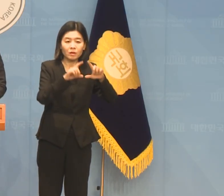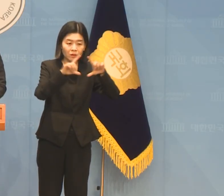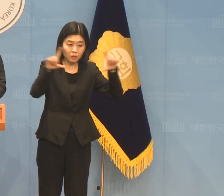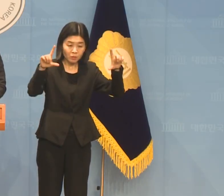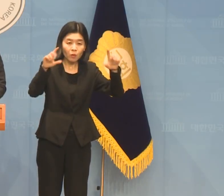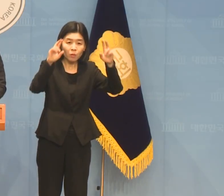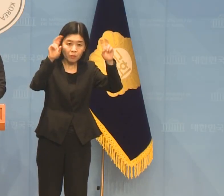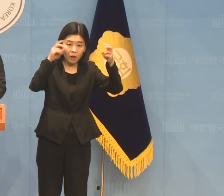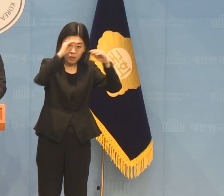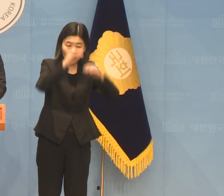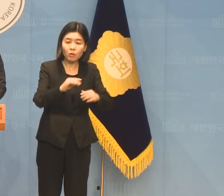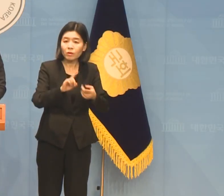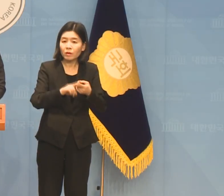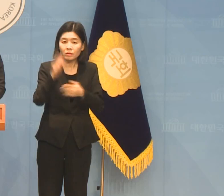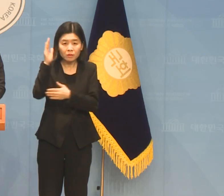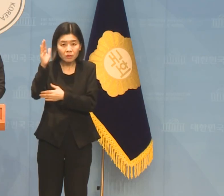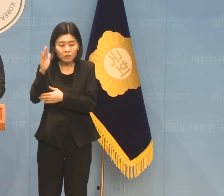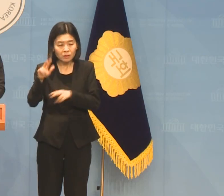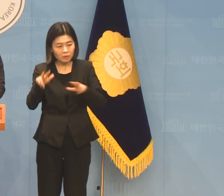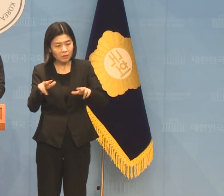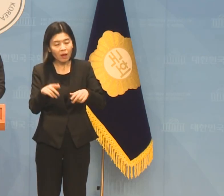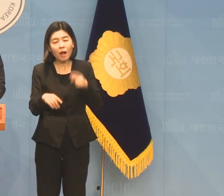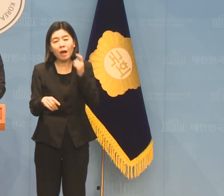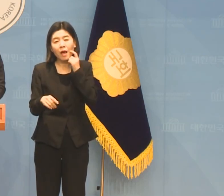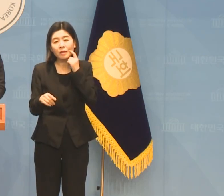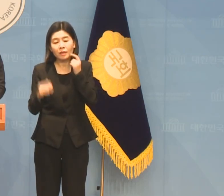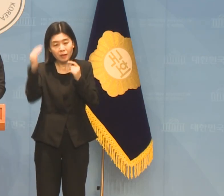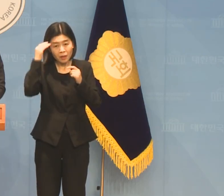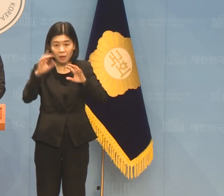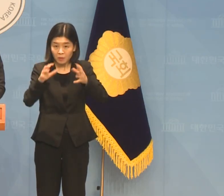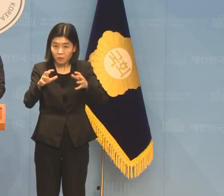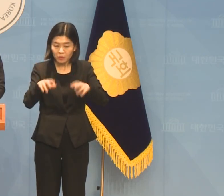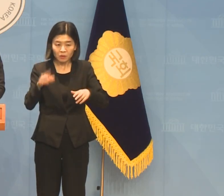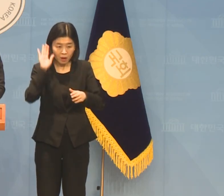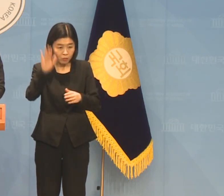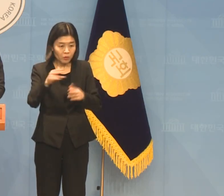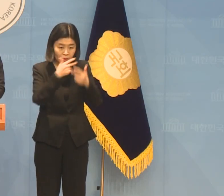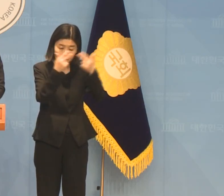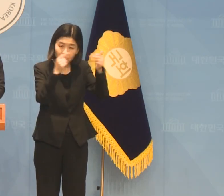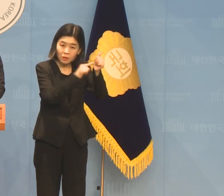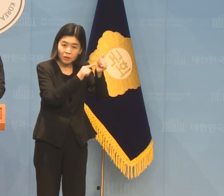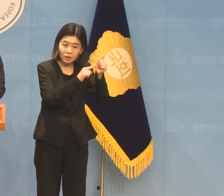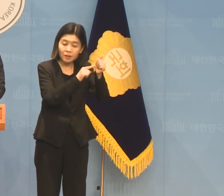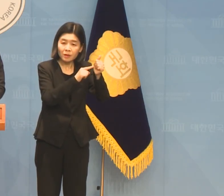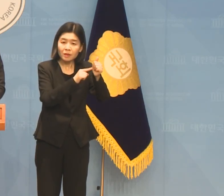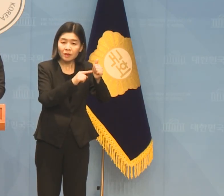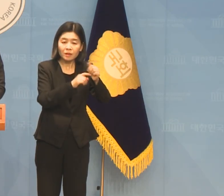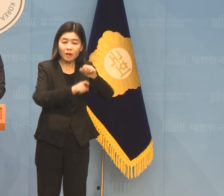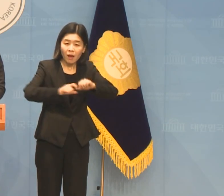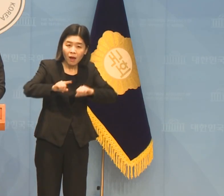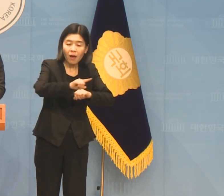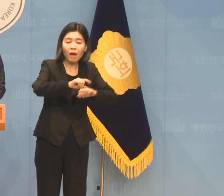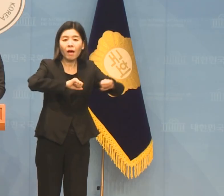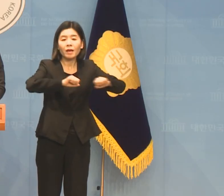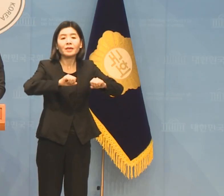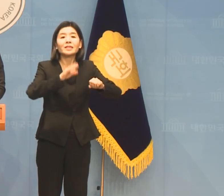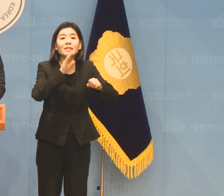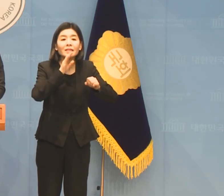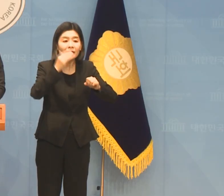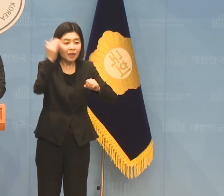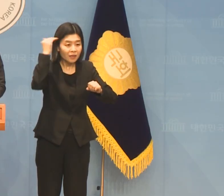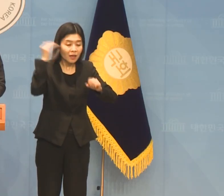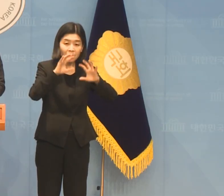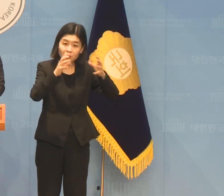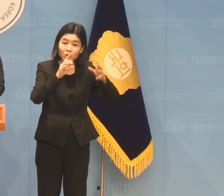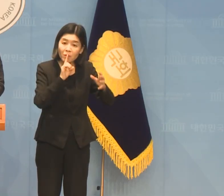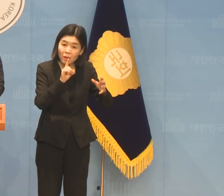대해 이야기하면서 지금까지는 가짜 대한민국이고 앞으로는 이재명이 열어가는 대한민국이 진짜 대한민국이라는 취지로 얘기를